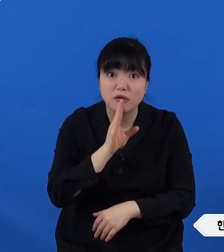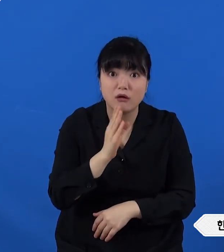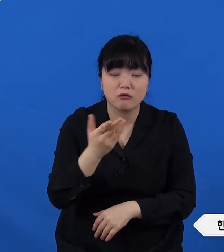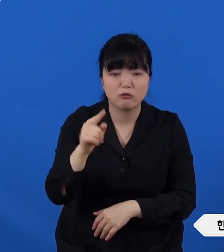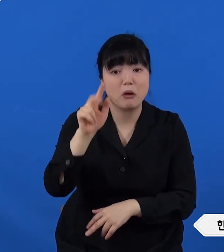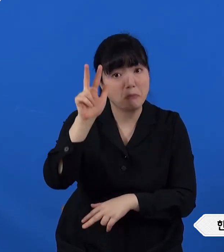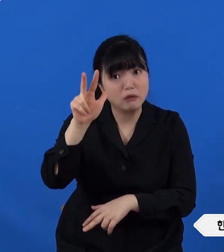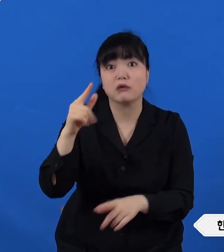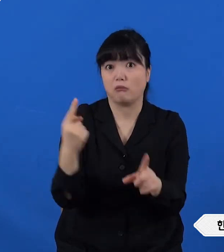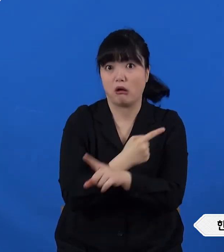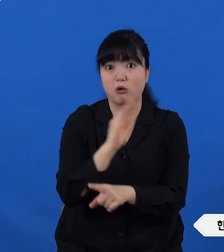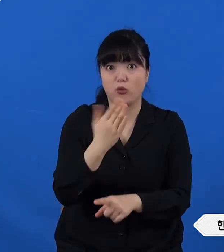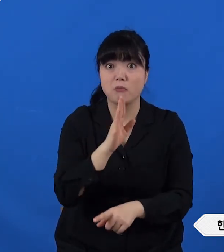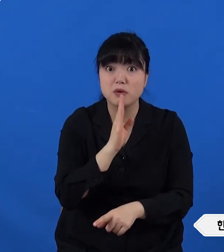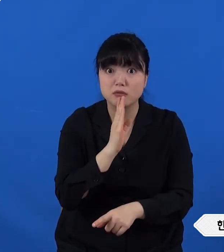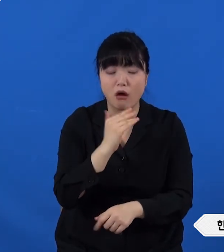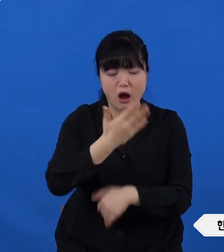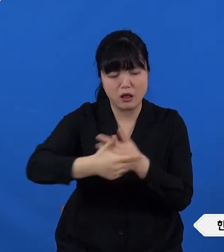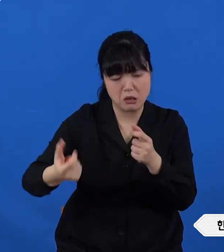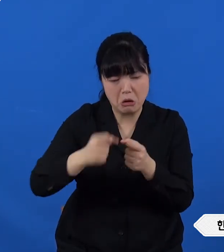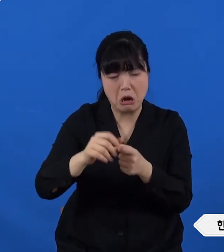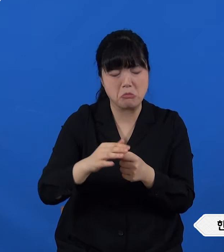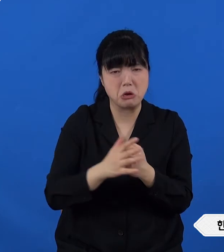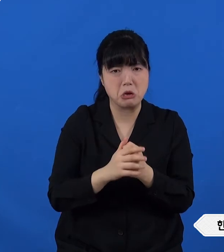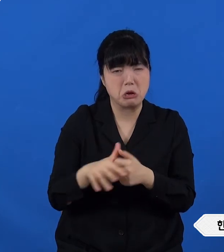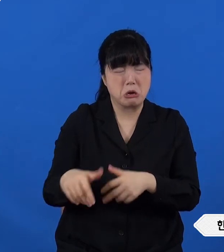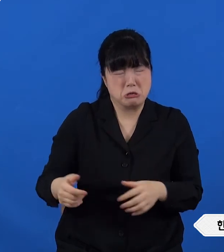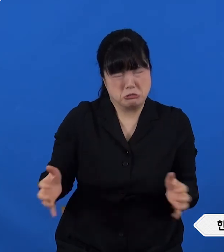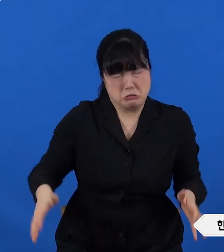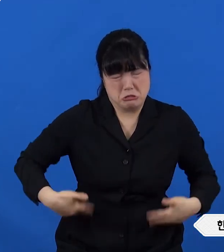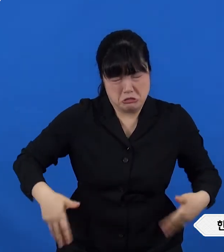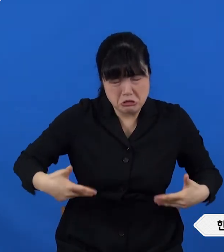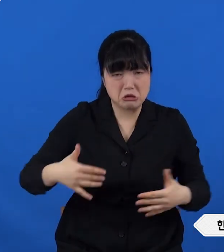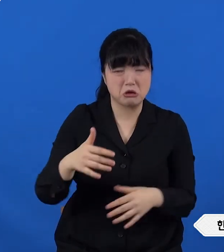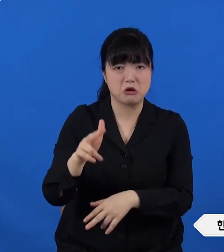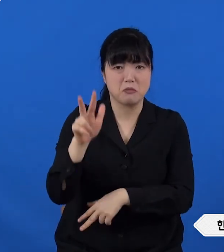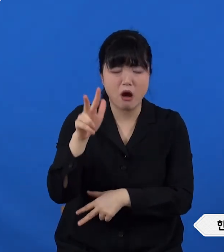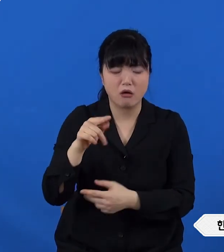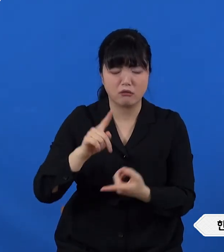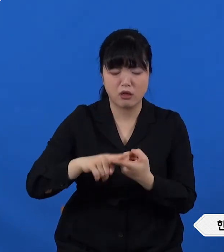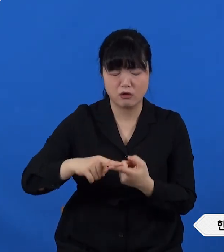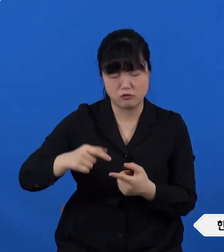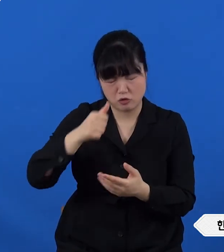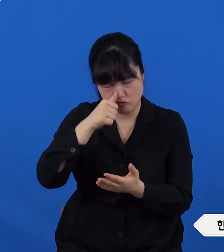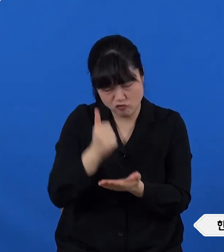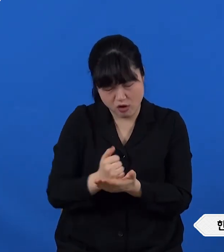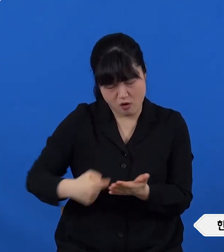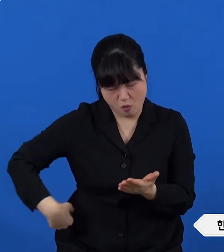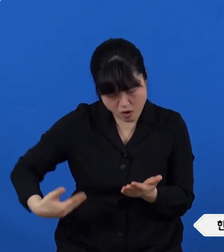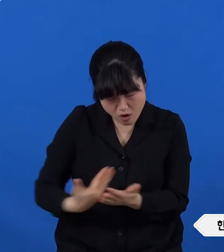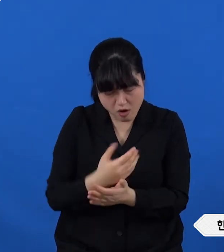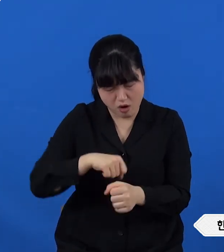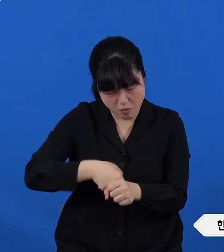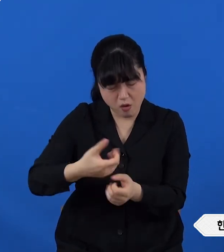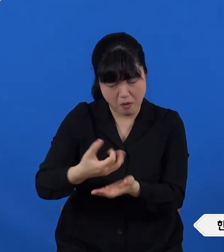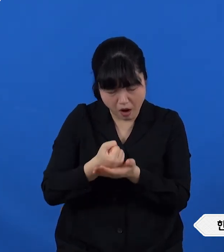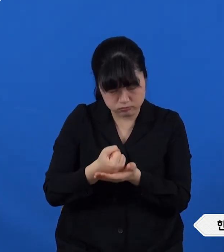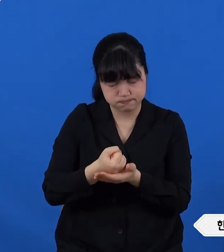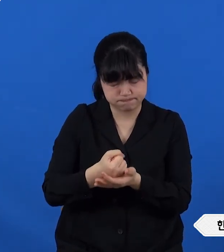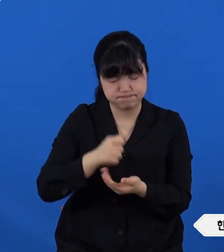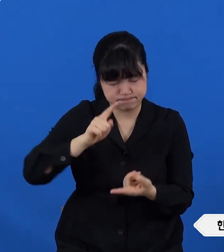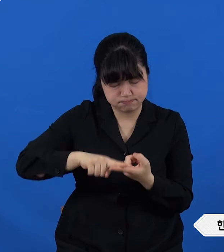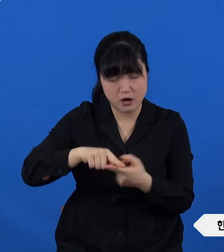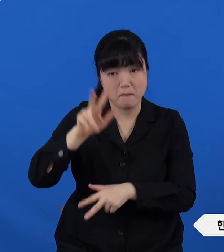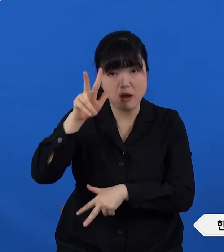고쳐야 됩니다. 하나님 앞에서 섣불리 맹세한 죄를 회개하고 벌을 받아야 될 거 있으면 받고, 그래서 그